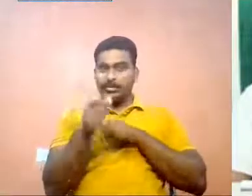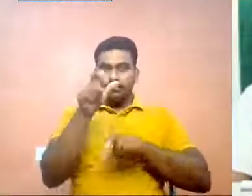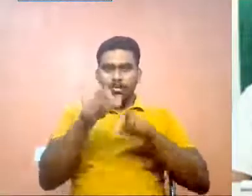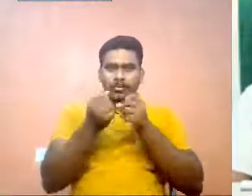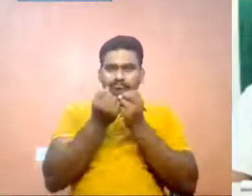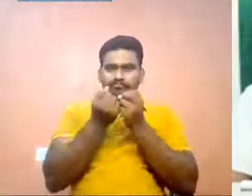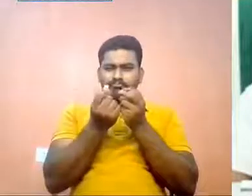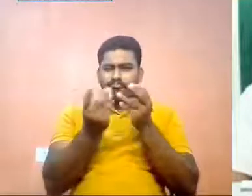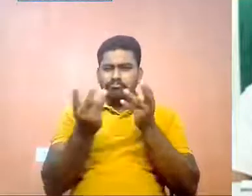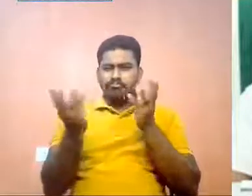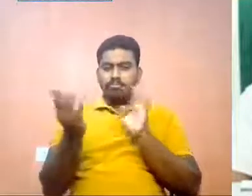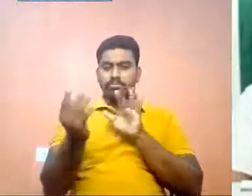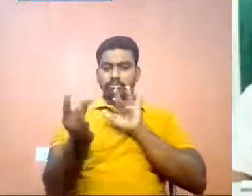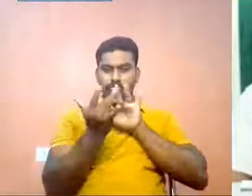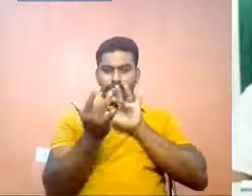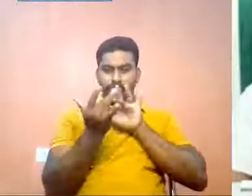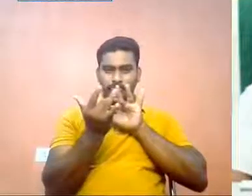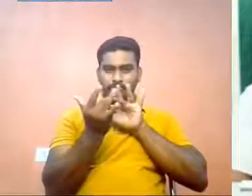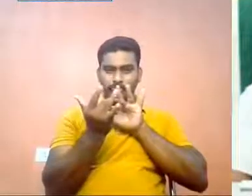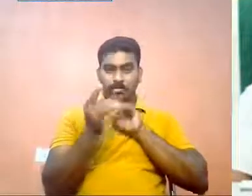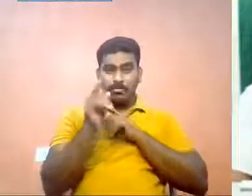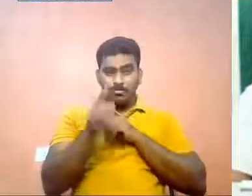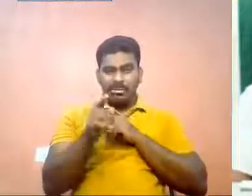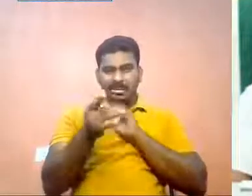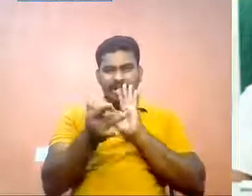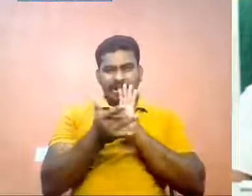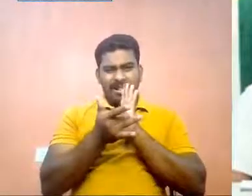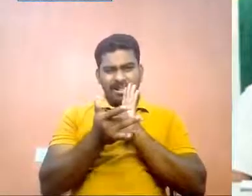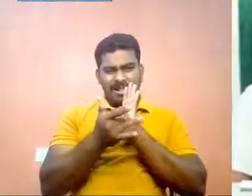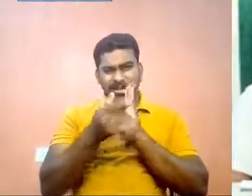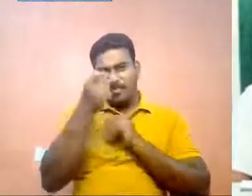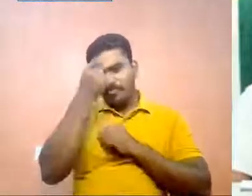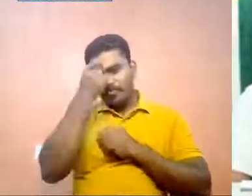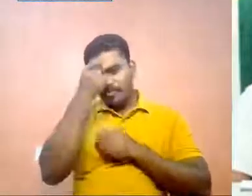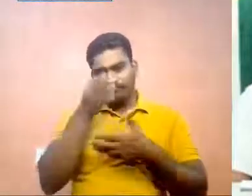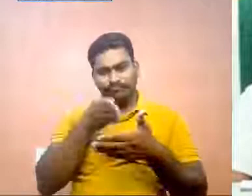പക്ഷേ ചില സാങ്കേതിക തടസ്സങ്ങൾ കാരണം